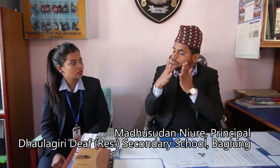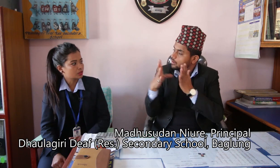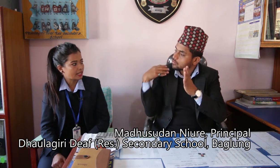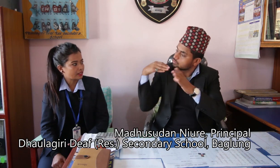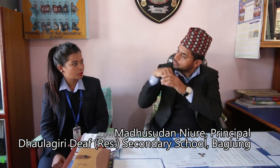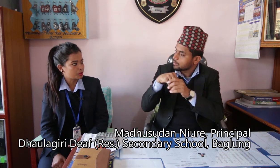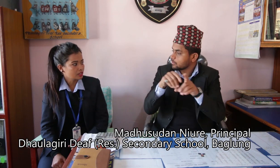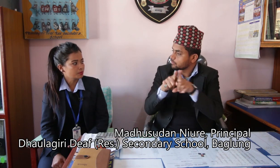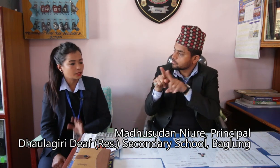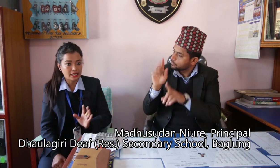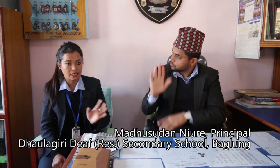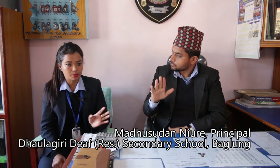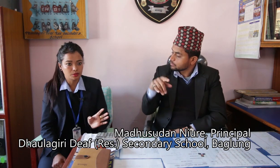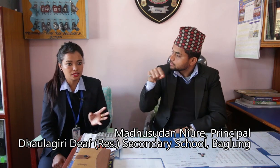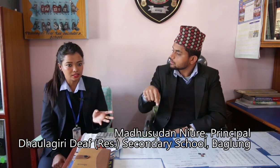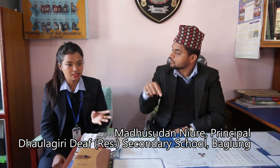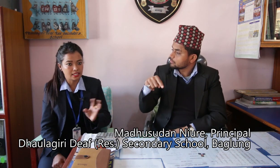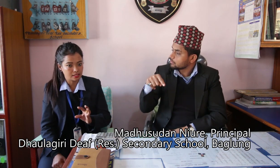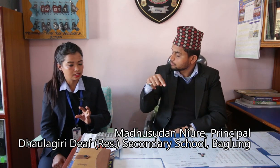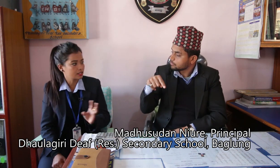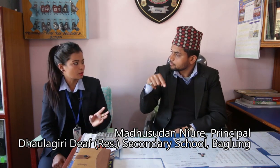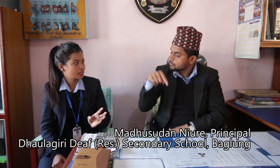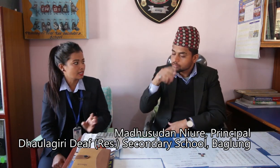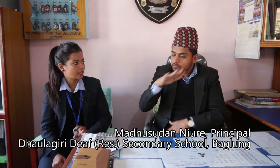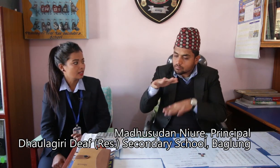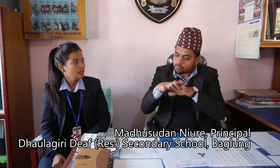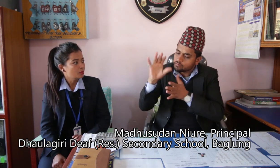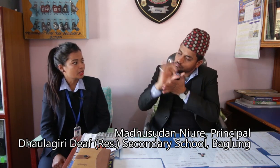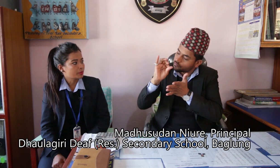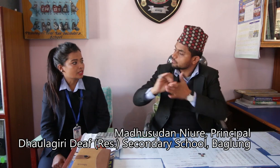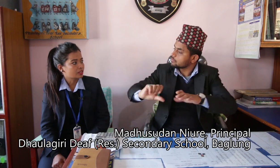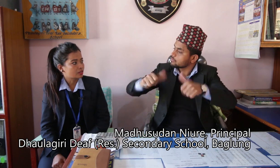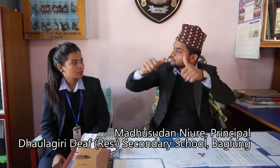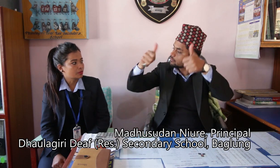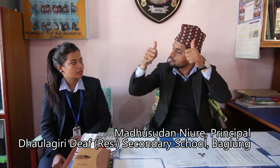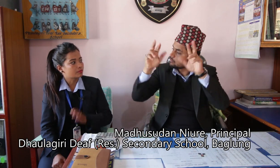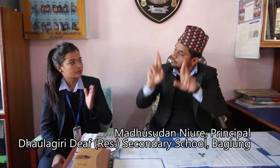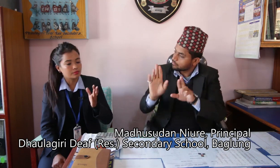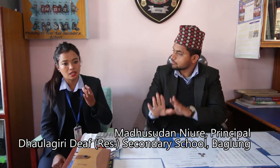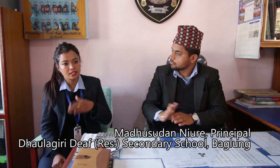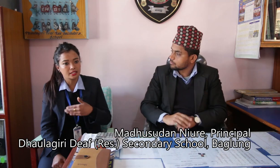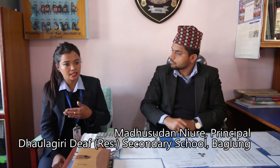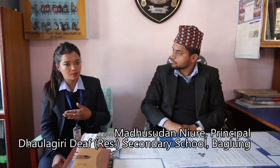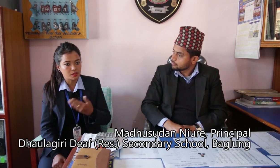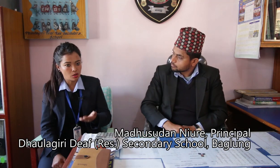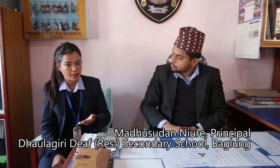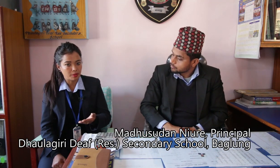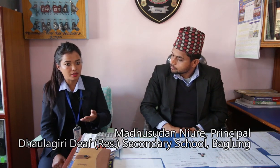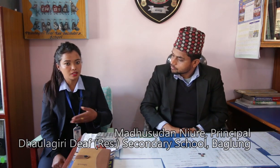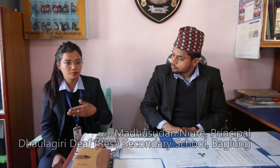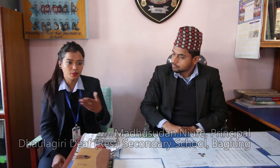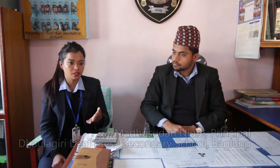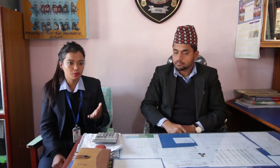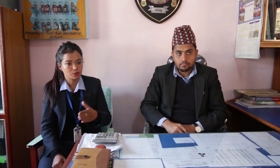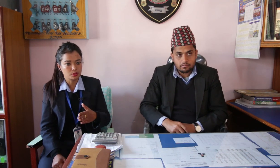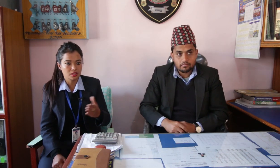पनि खेलकुदका कार्यक्रम हुन्छन् पोखरा काठमाडौँ क्षेत्रीय राष्ट्रीय त्यस्तामा चाहिँ यहाँका बाहिर विद्यार्थीहरू चाहिँ हरेक क्रियाकलापमा सहभागी